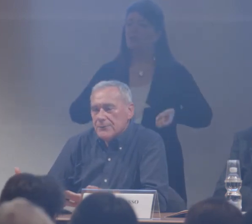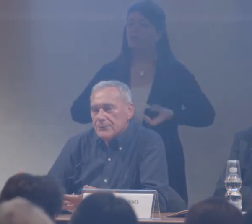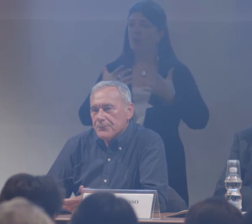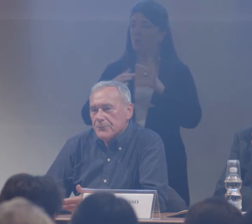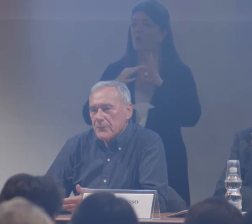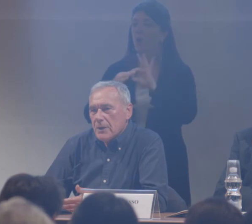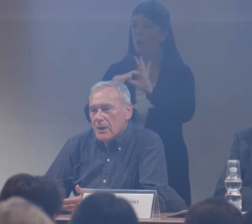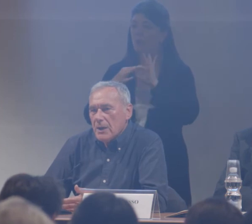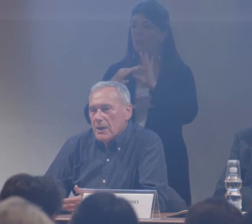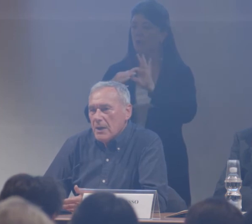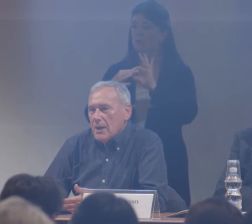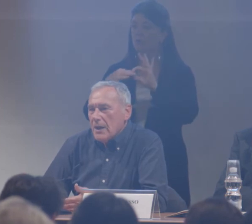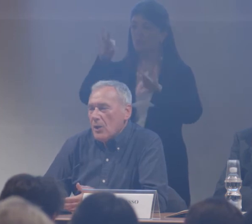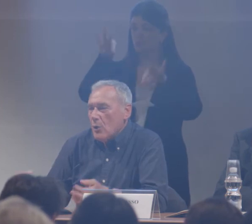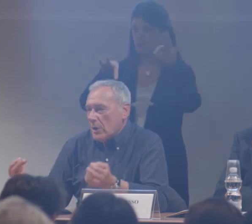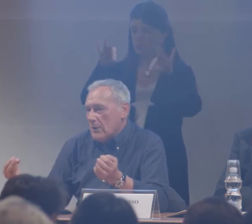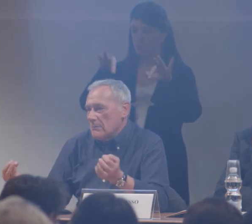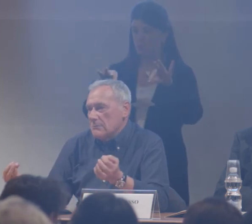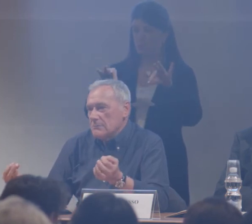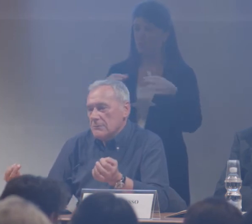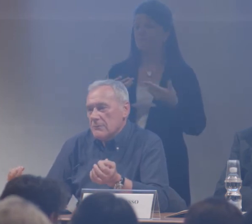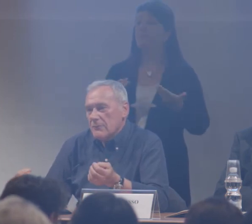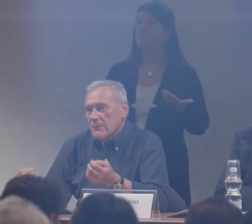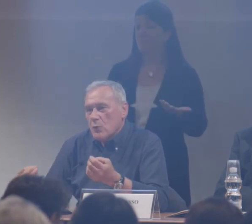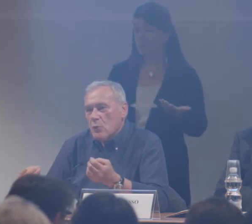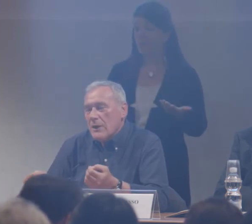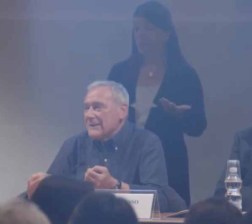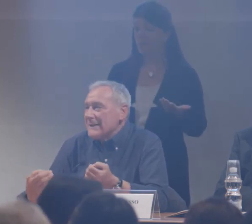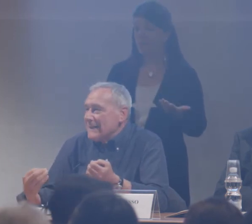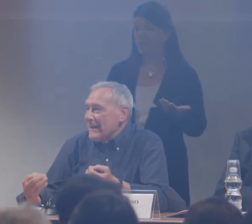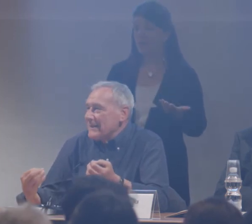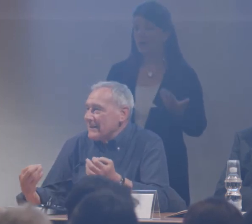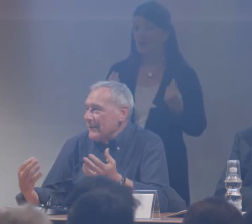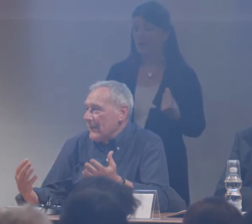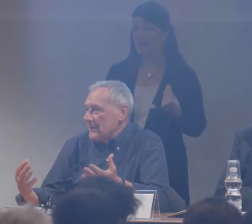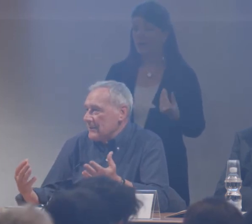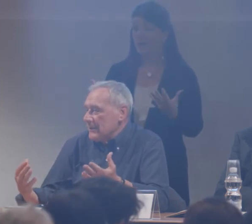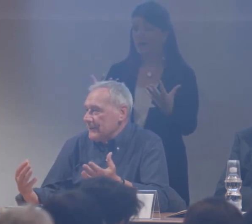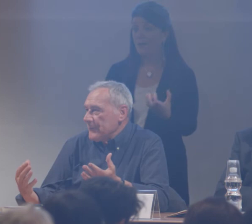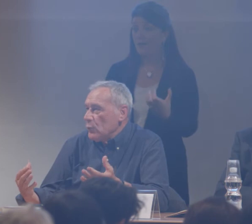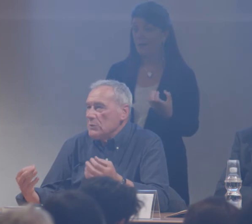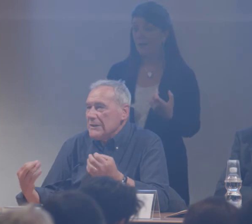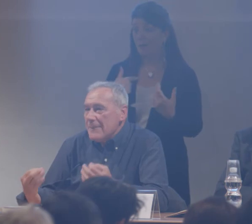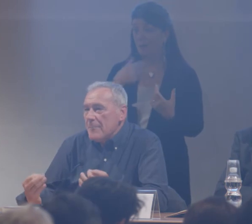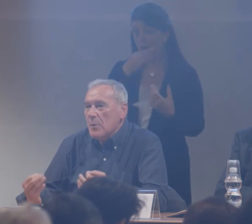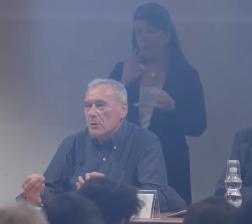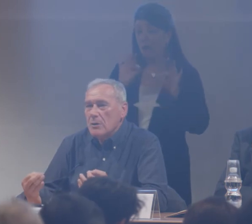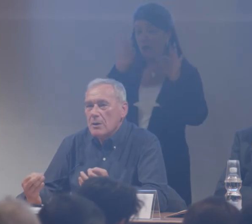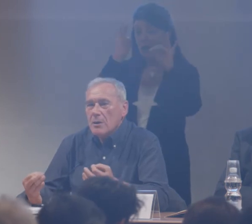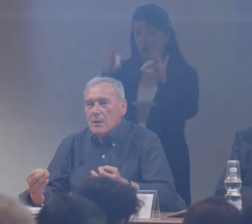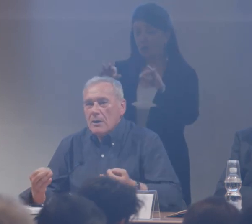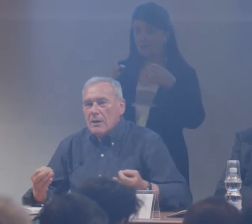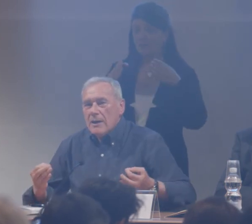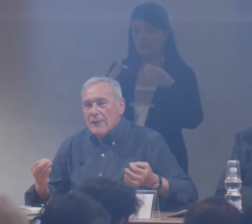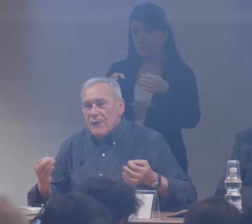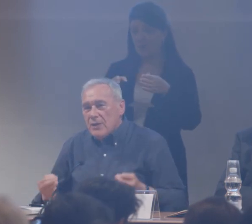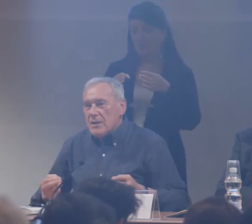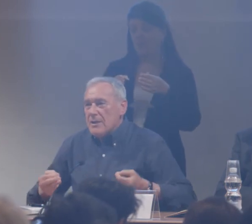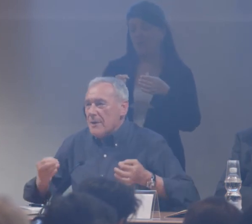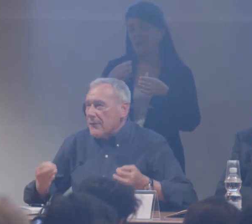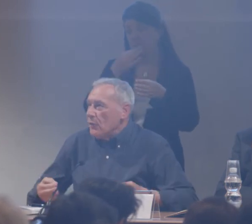giustizia. E allora, quanta strada si è fatta? Un tempo